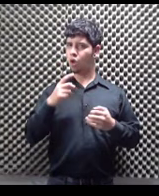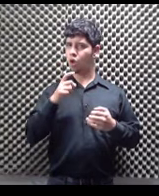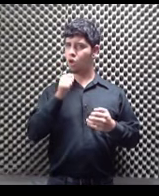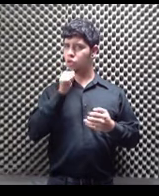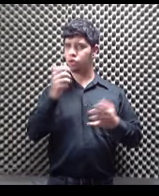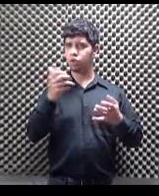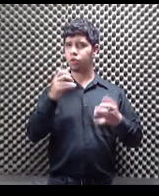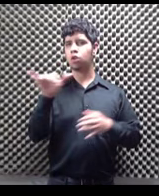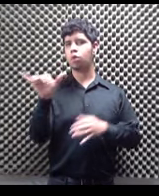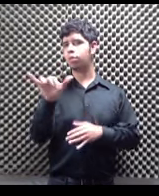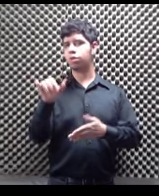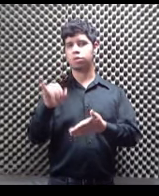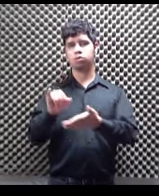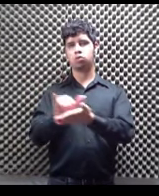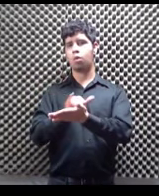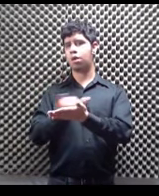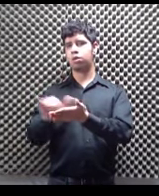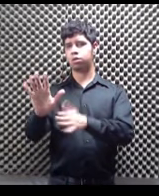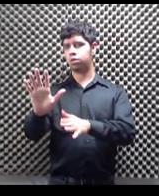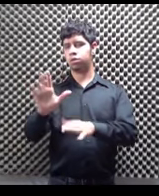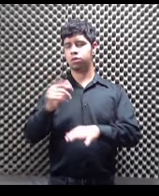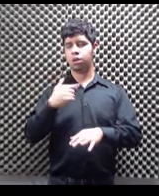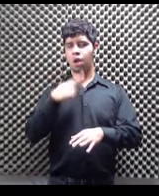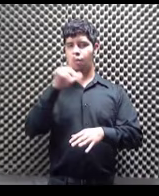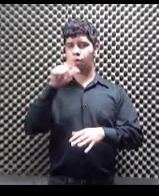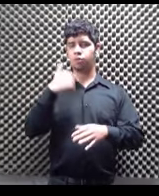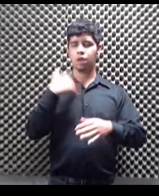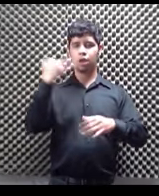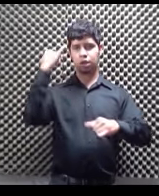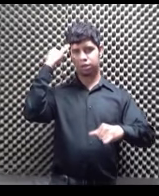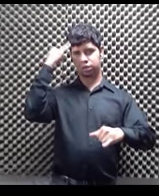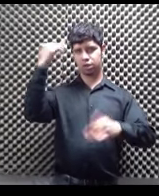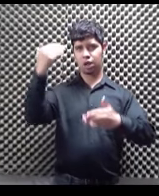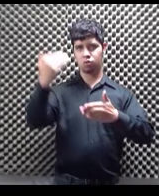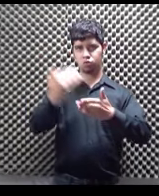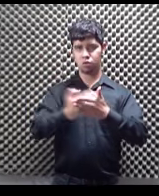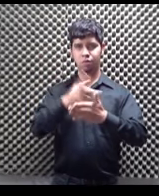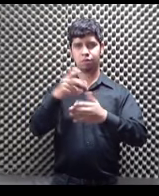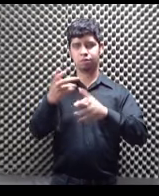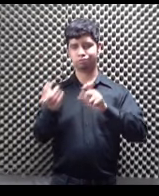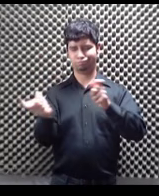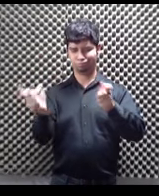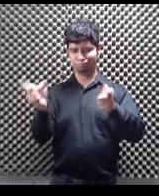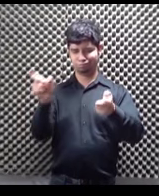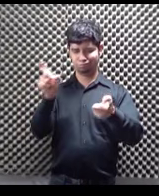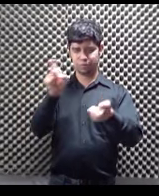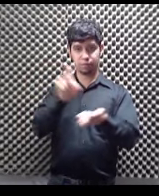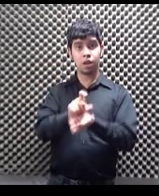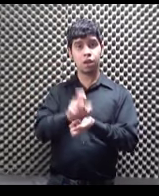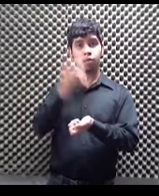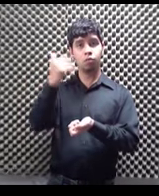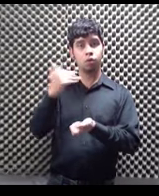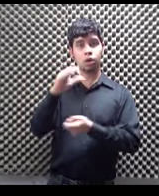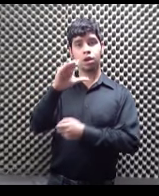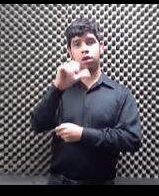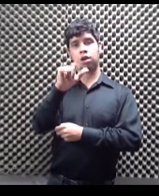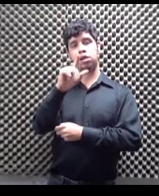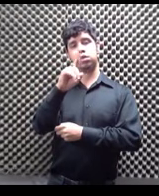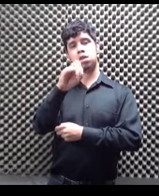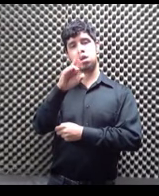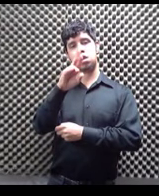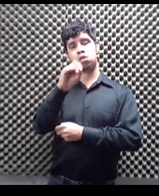York. Oh, okay. Y entonces ahí es que surge la idea de adaptarla, porque ciertamente Calderón